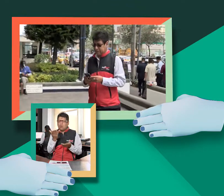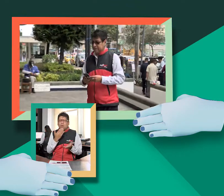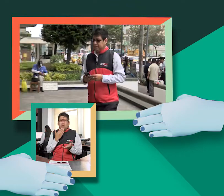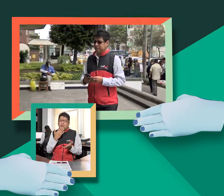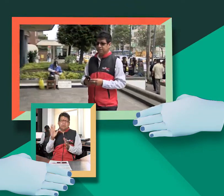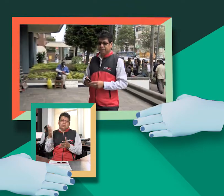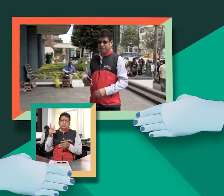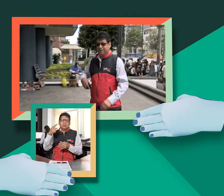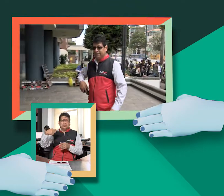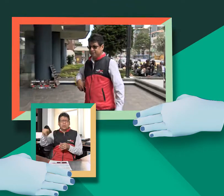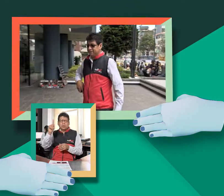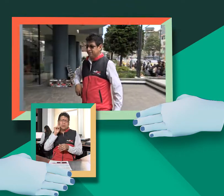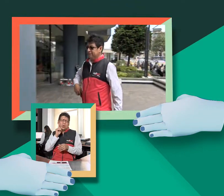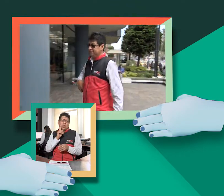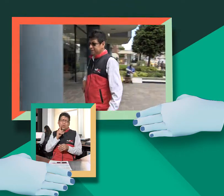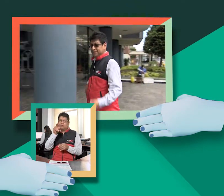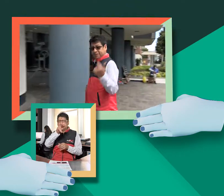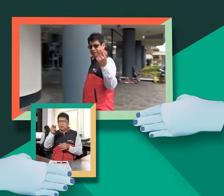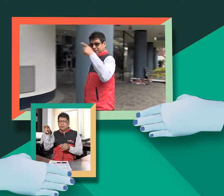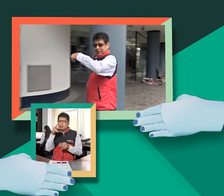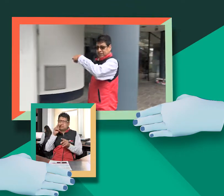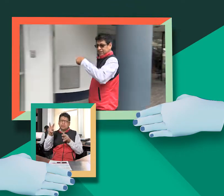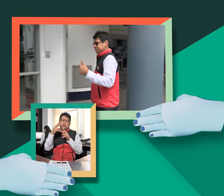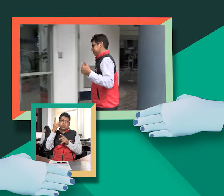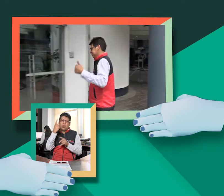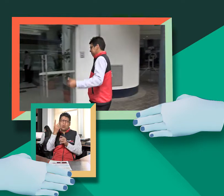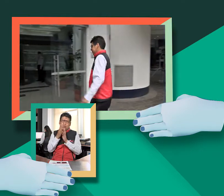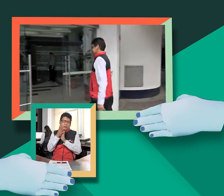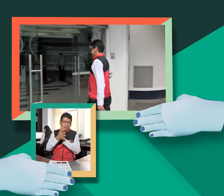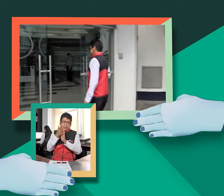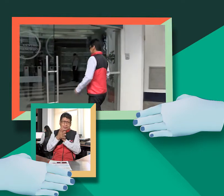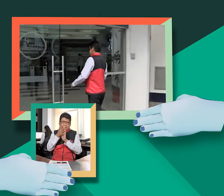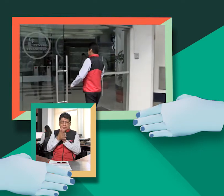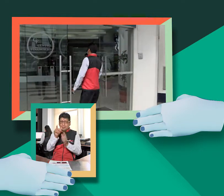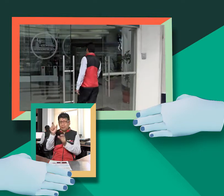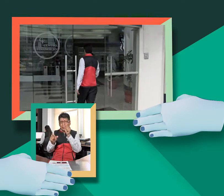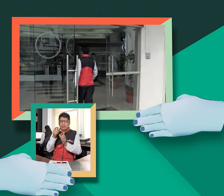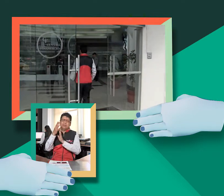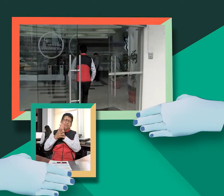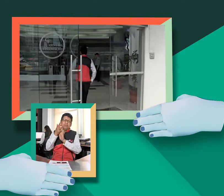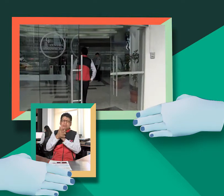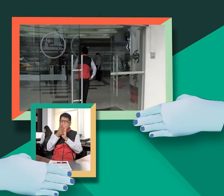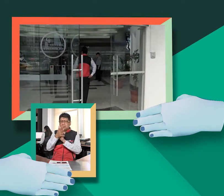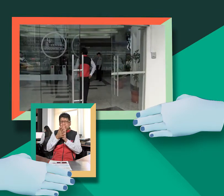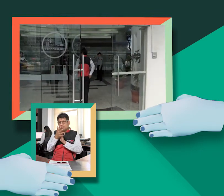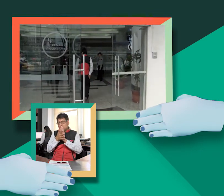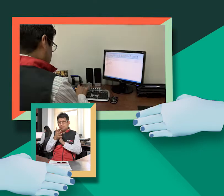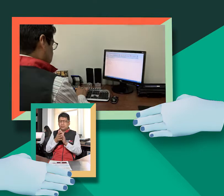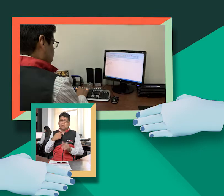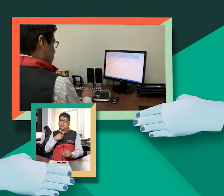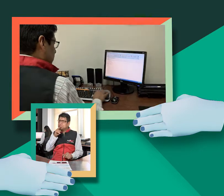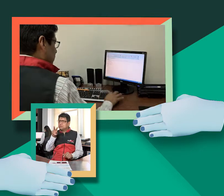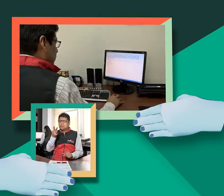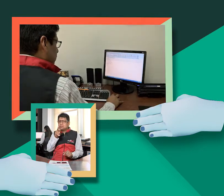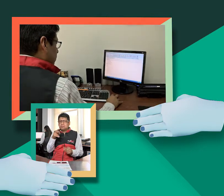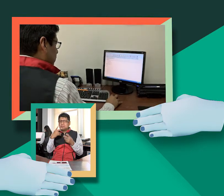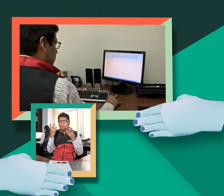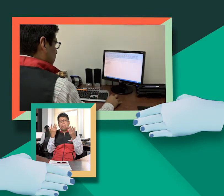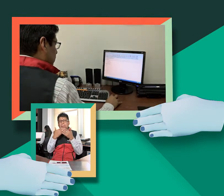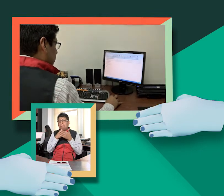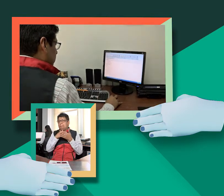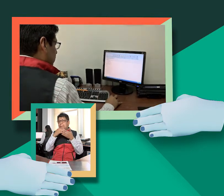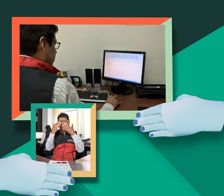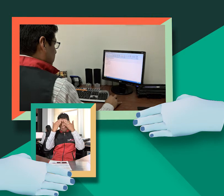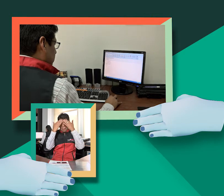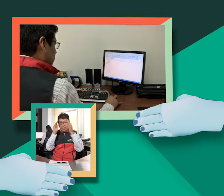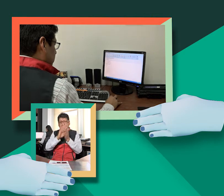habitual de comunicarme debido a que empecé a aprender la lengua de señas yo observara que las personas sordas sólo